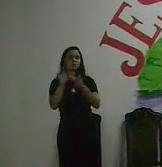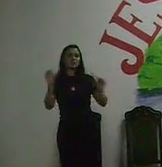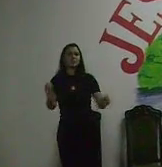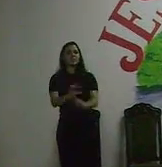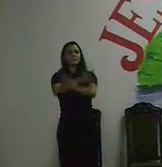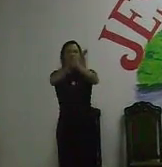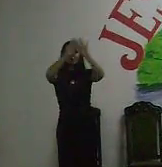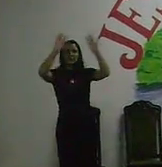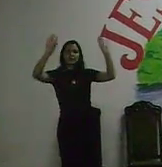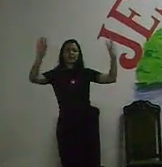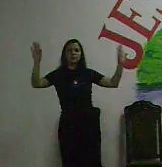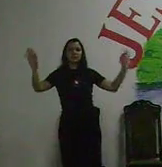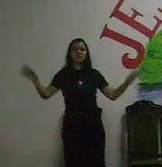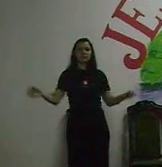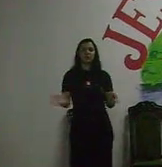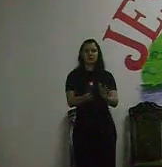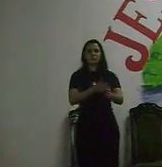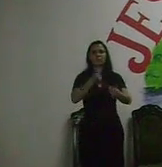glorificado. Aleluia.